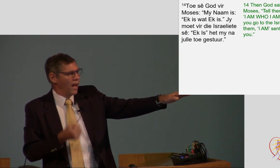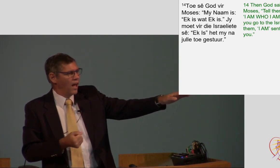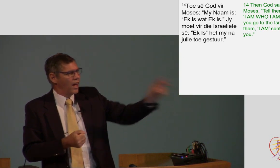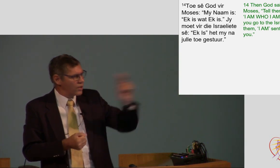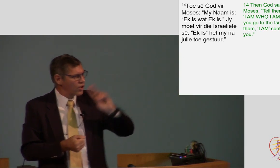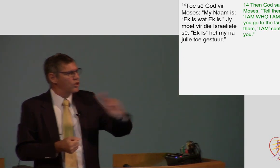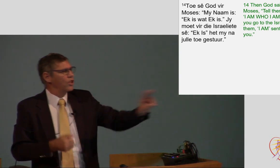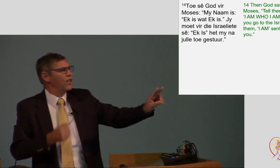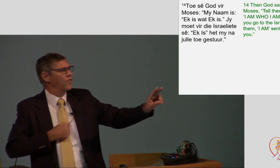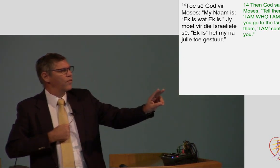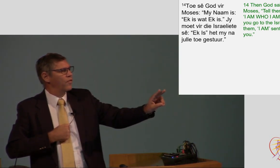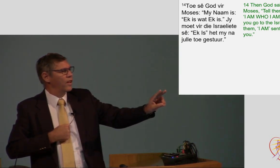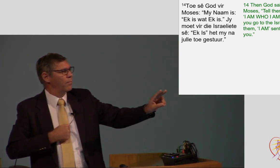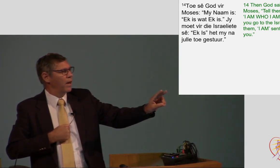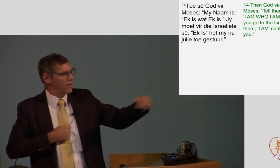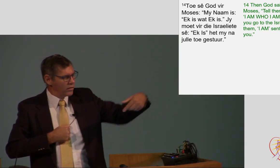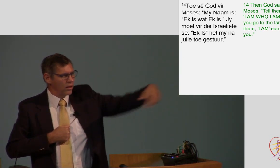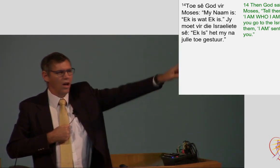het gestuur vir my na hulle toe.